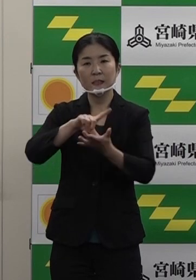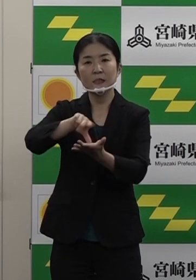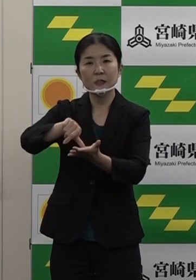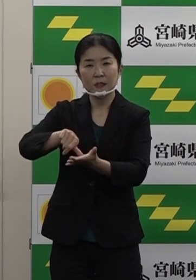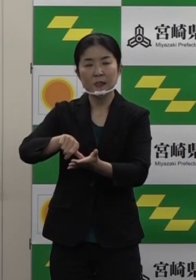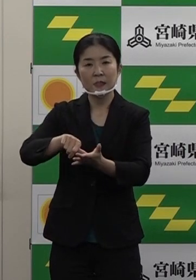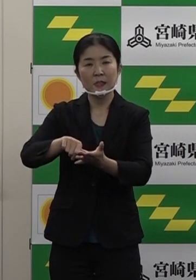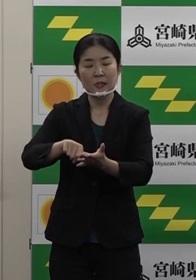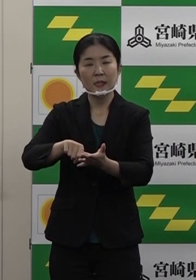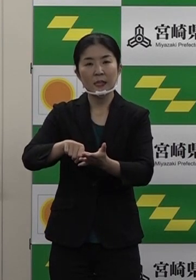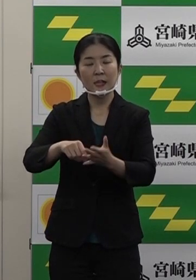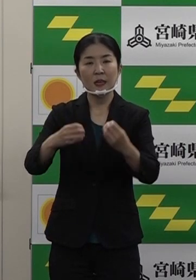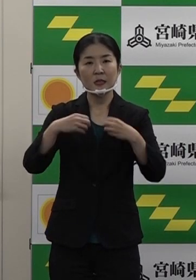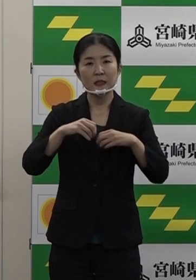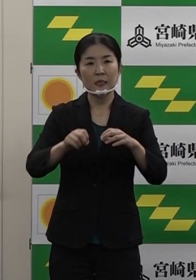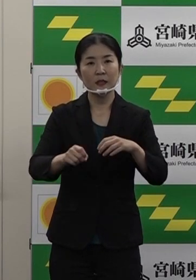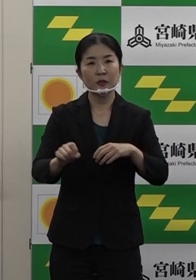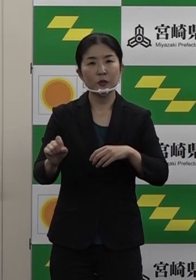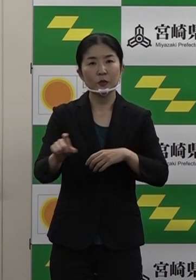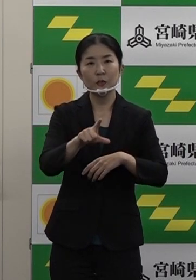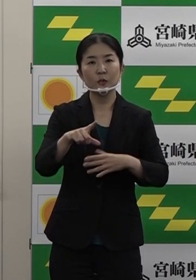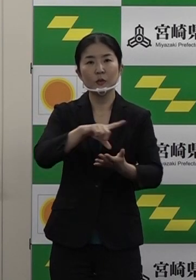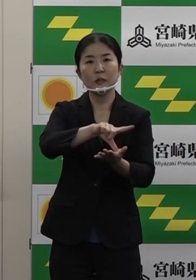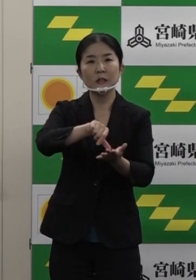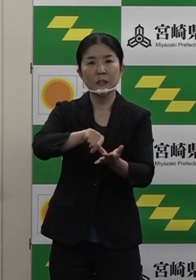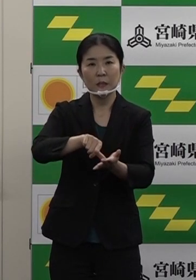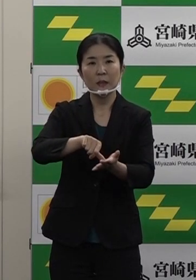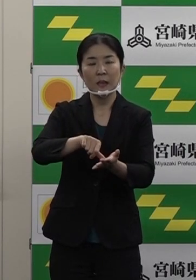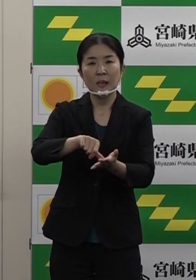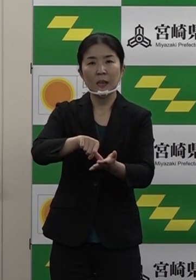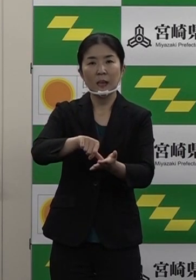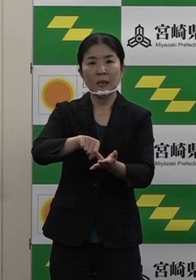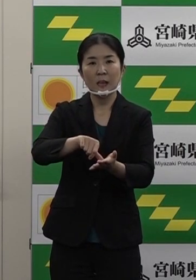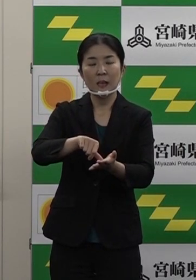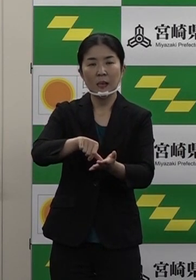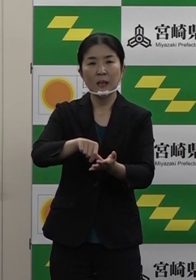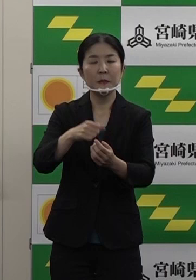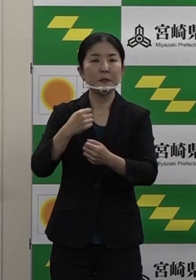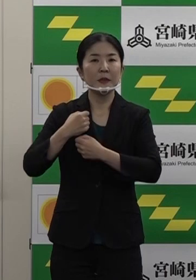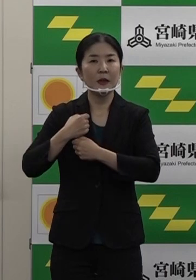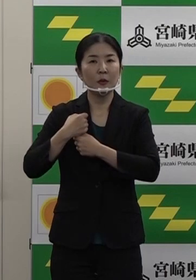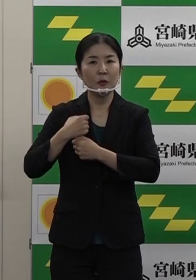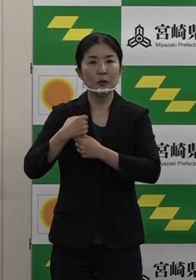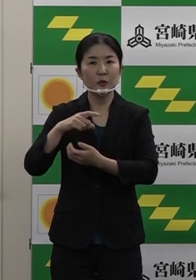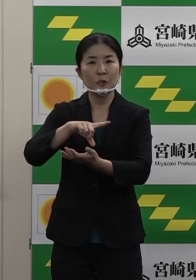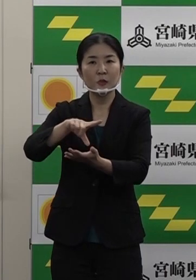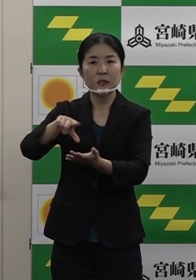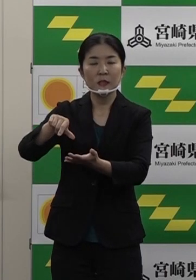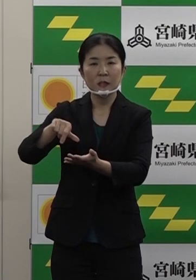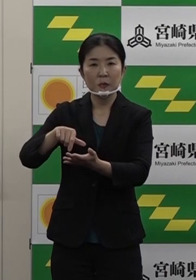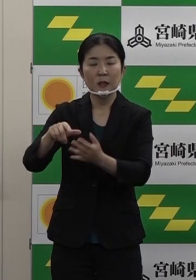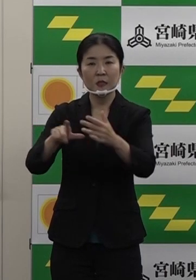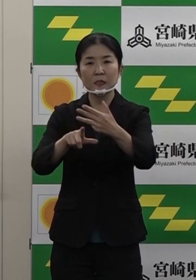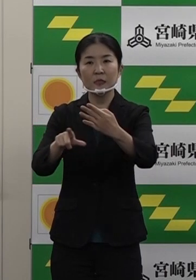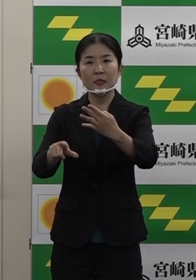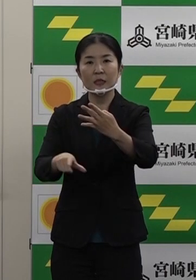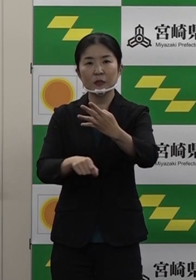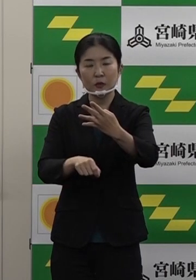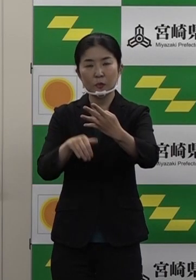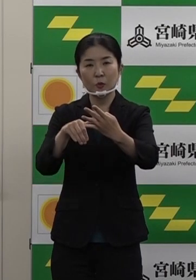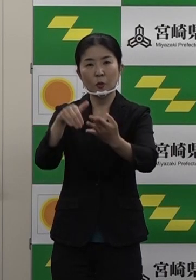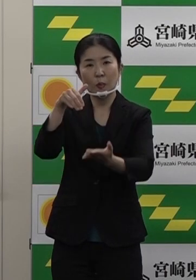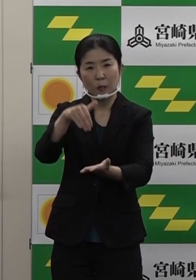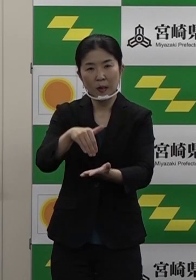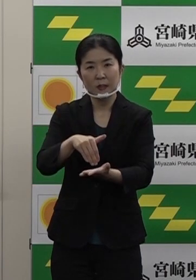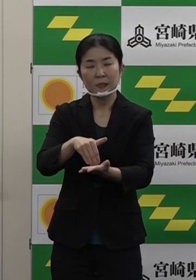その感染急増県域というのは、比較的都の条件域で言えば4月の下旬早い